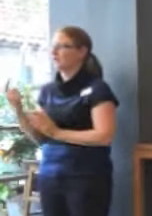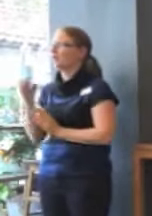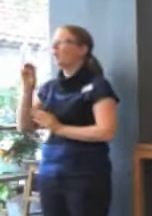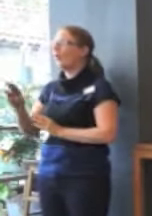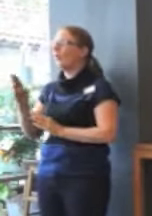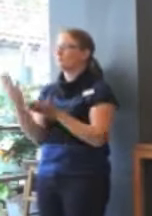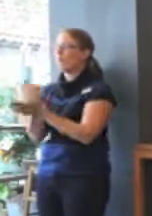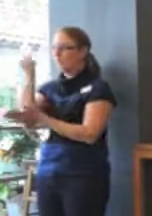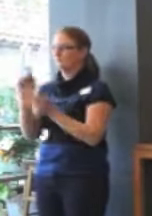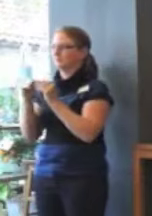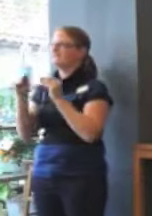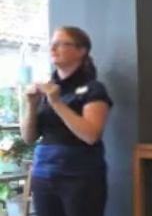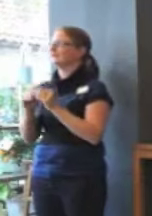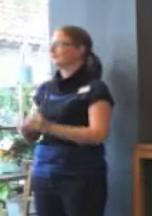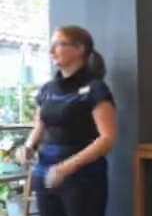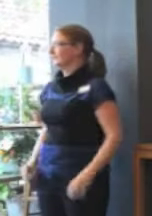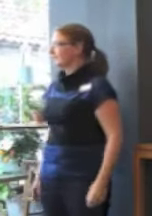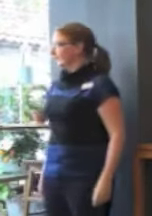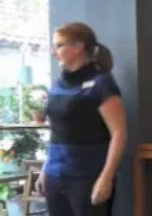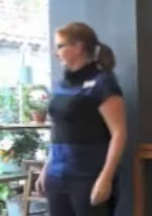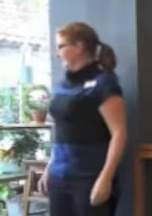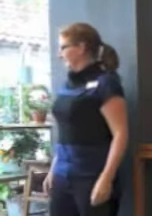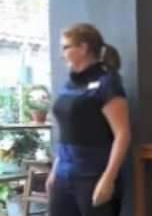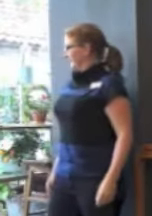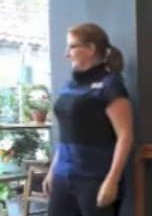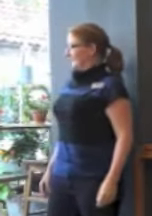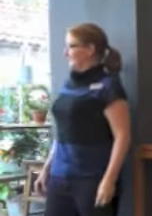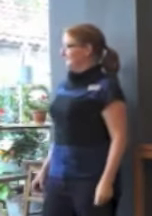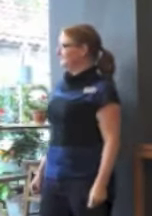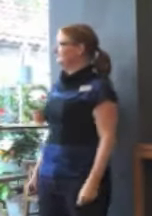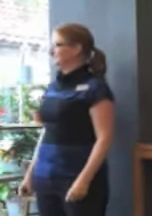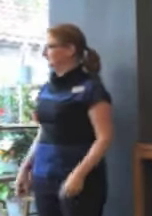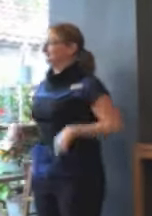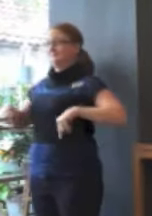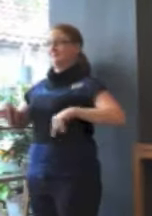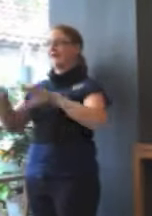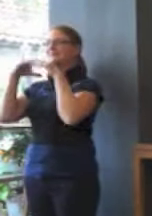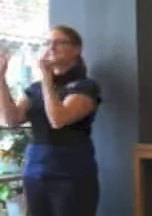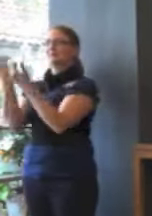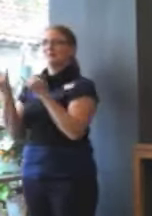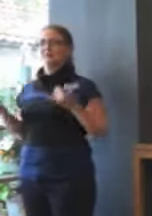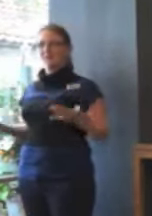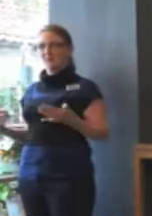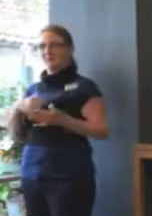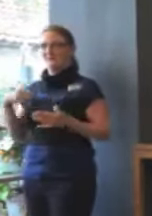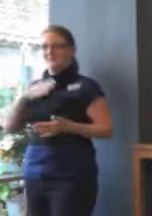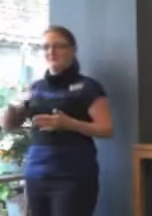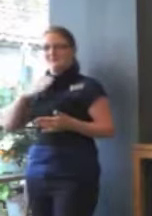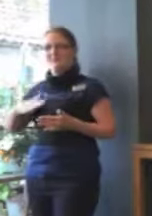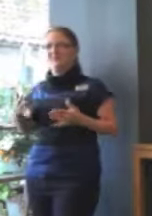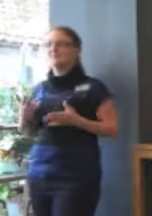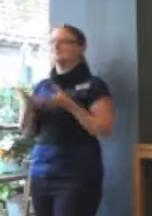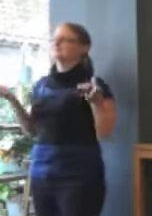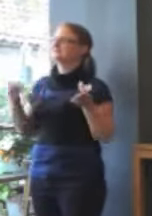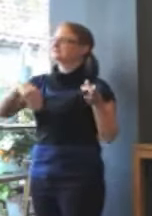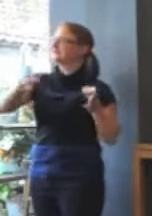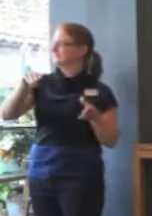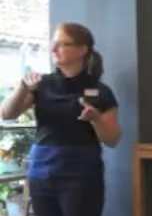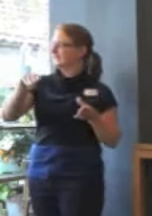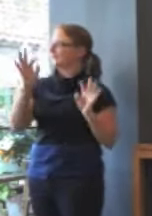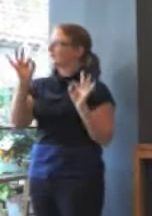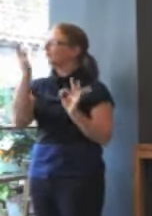här matchningen. I det här seminariet då så vill vi belysa och prata om hur de här satsningarna